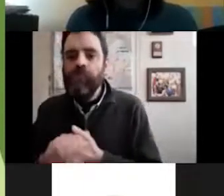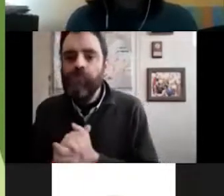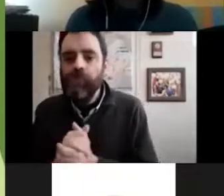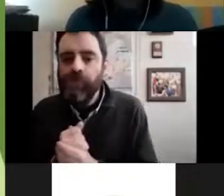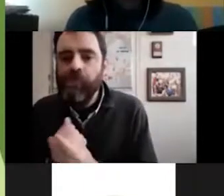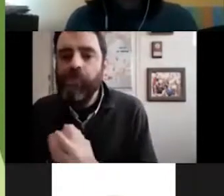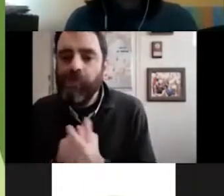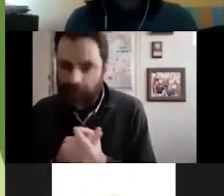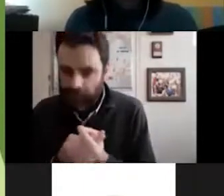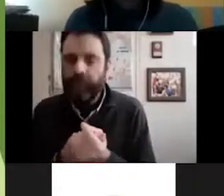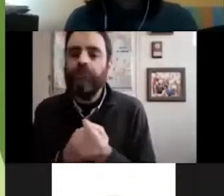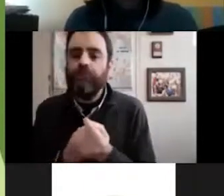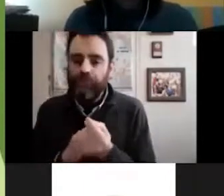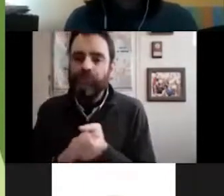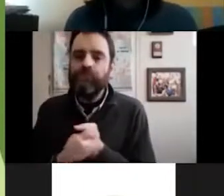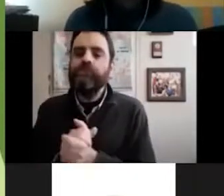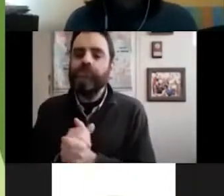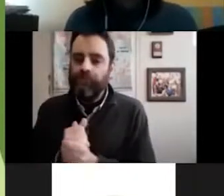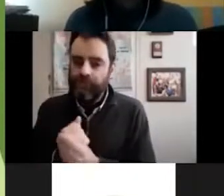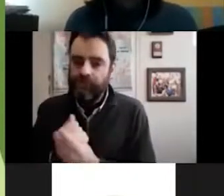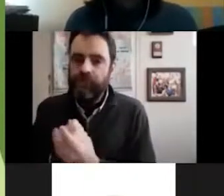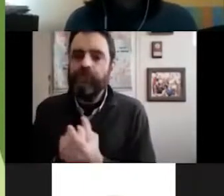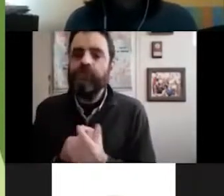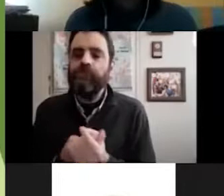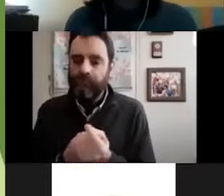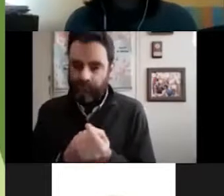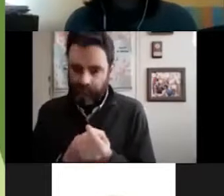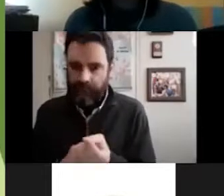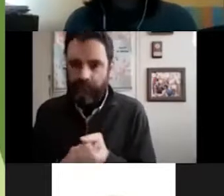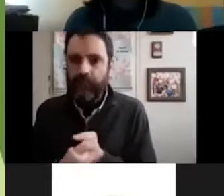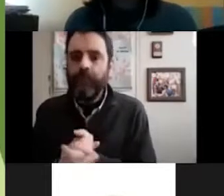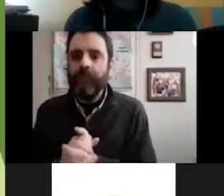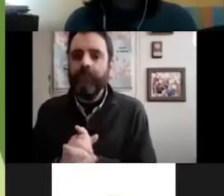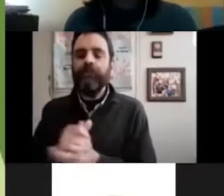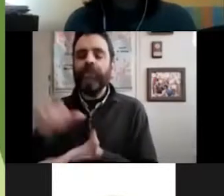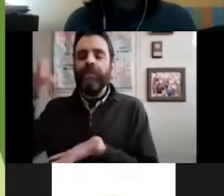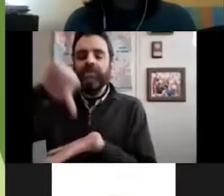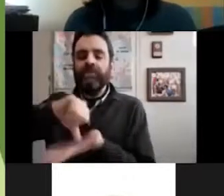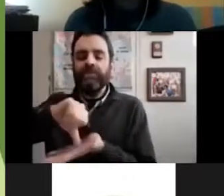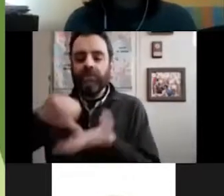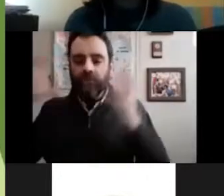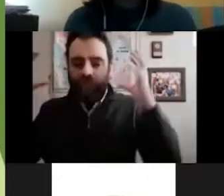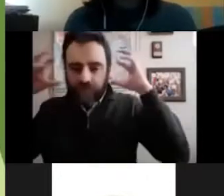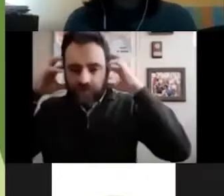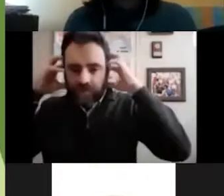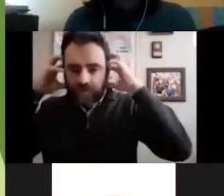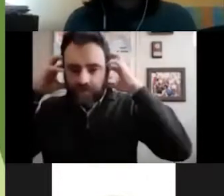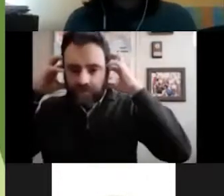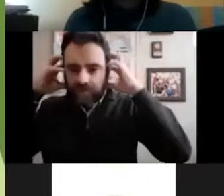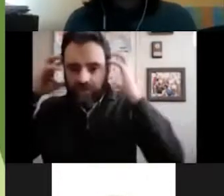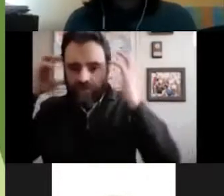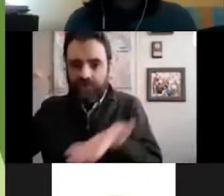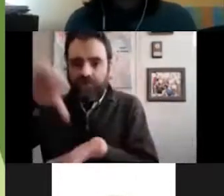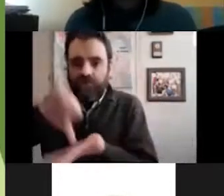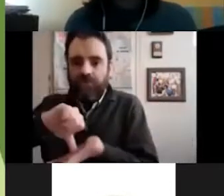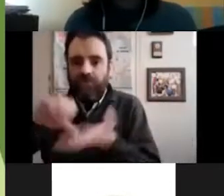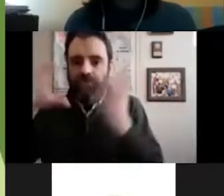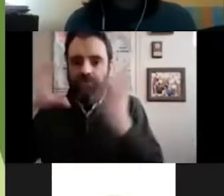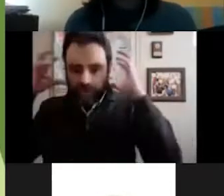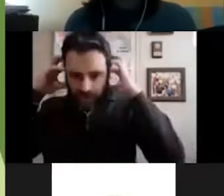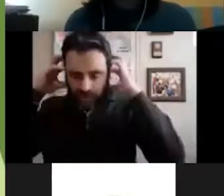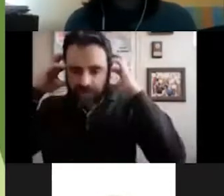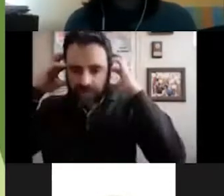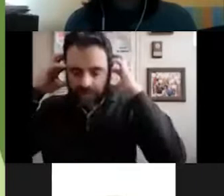escuela, el Instituto Auditivo y otro más. Mi duda es que, aparte de la escuela, el Instituto Auditivo y el otro Centro,